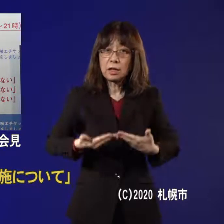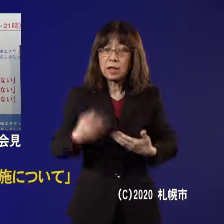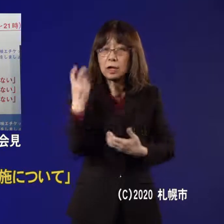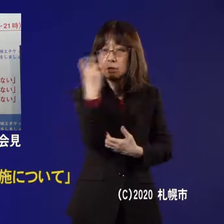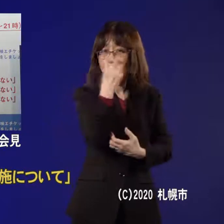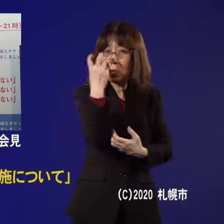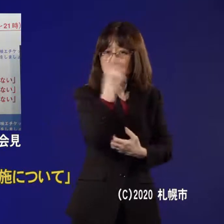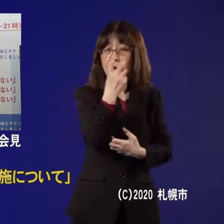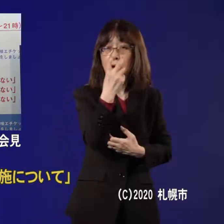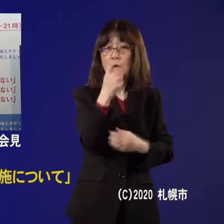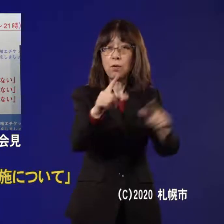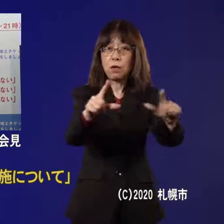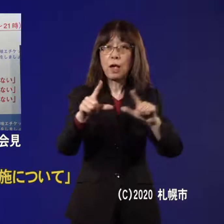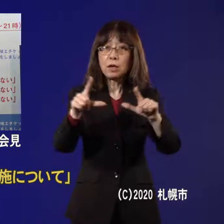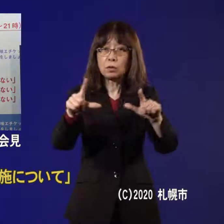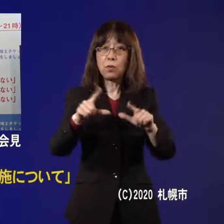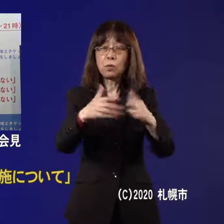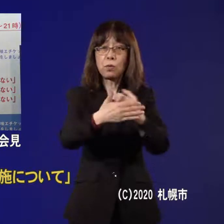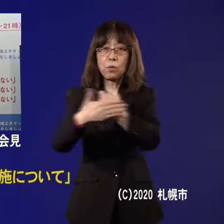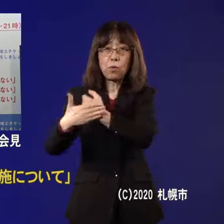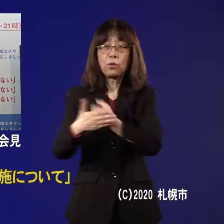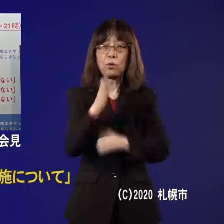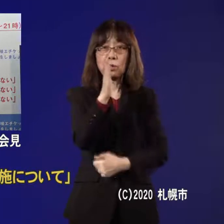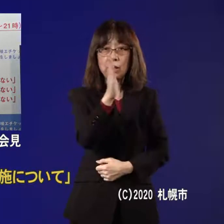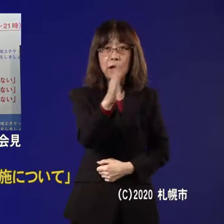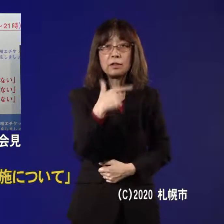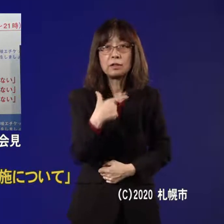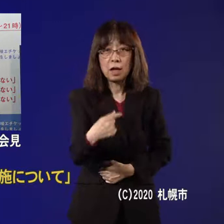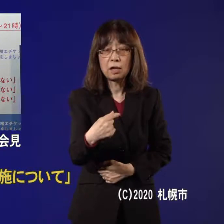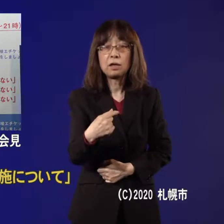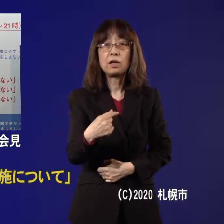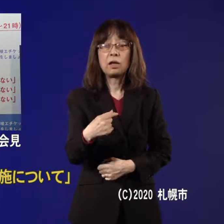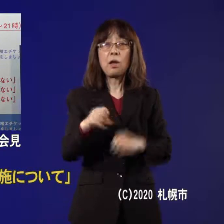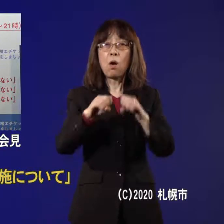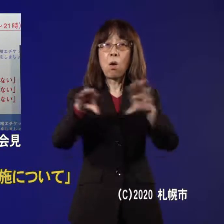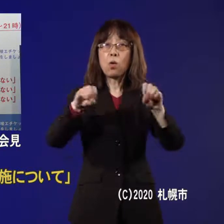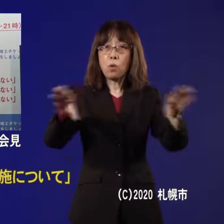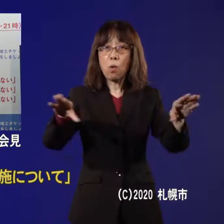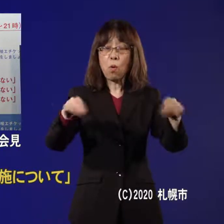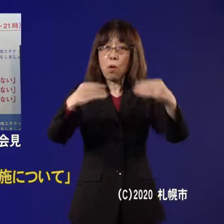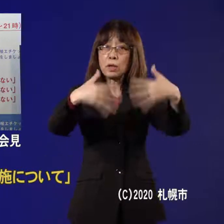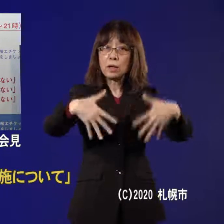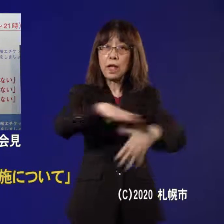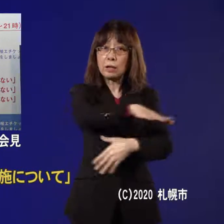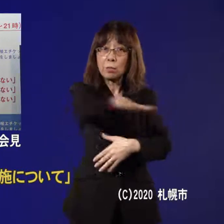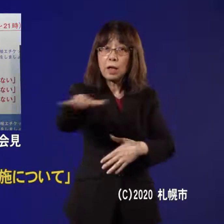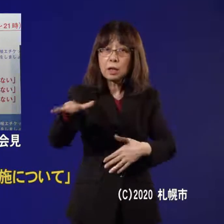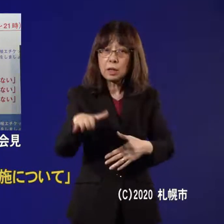回答にご協力をお願いをしたいと思います。また報道機関の皆様方にも市民の皆